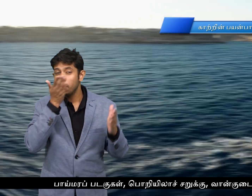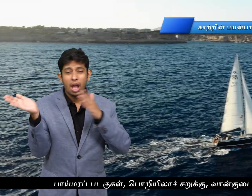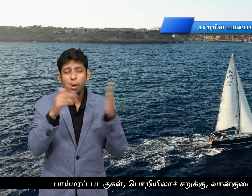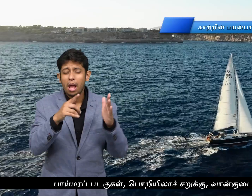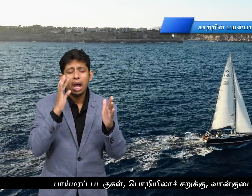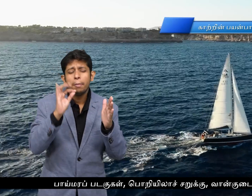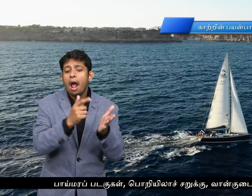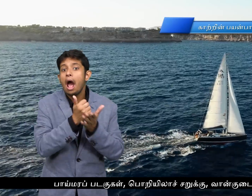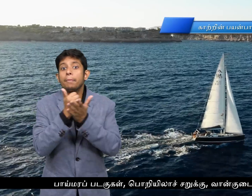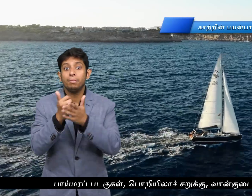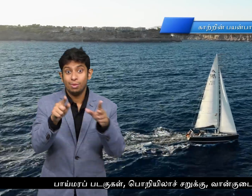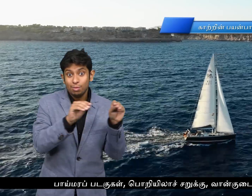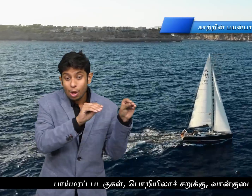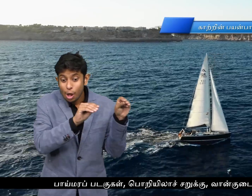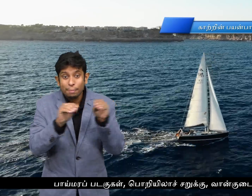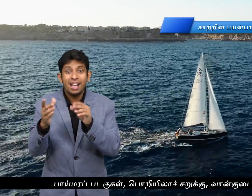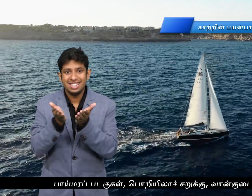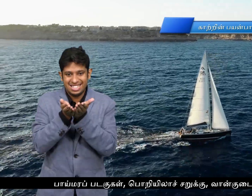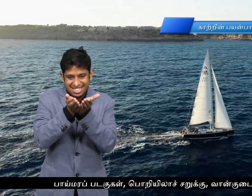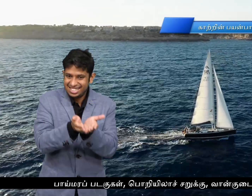பாய்மர படகுகள், பொறியிலா சறுக்கு,